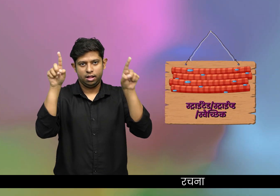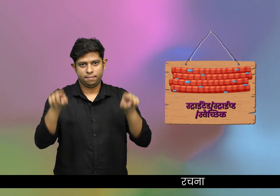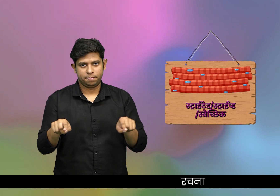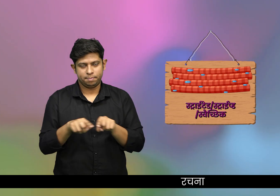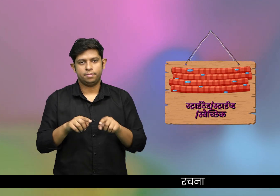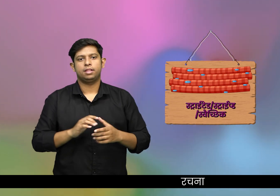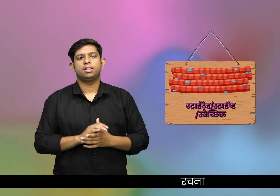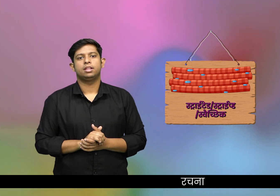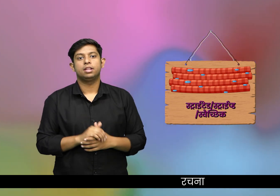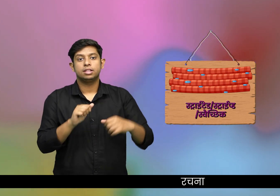रचना: